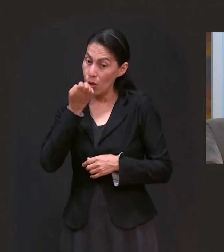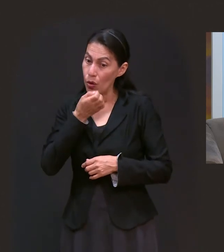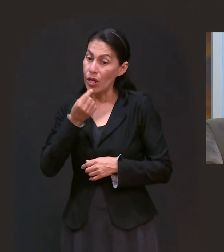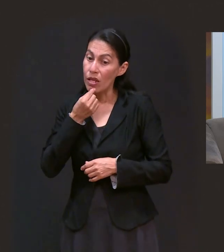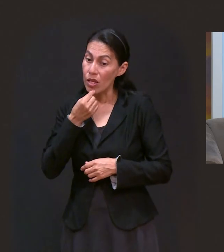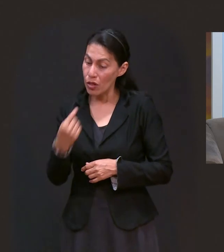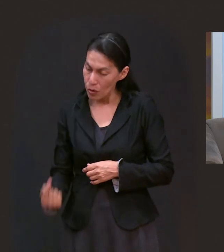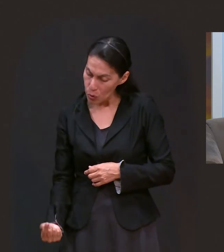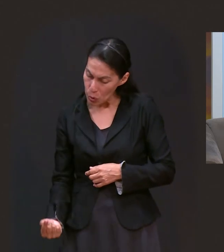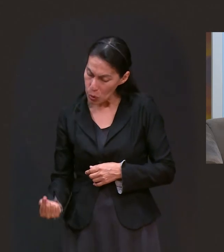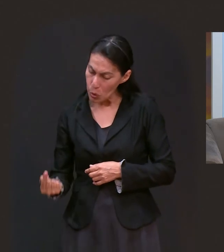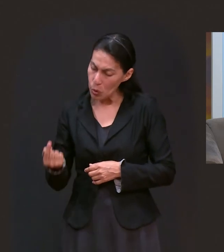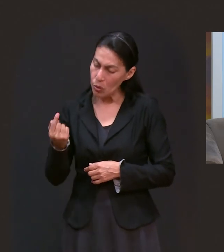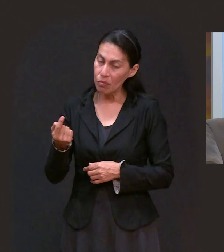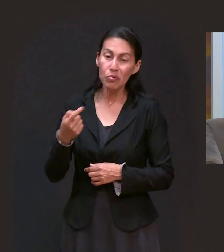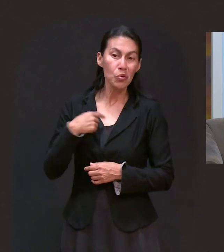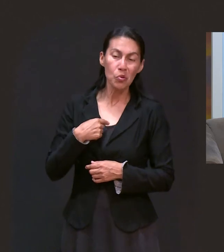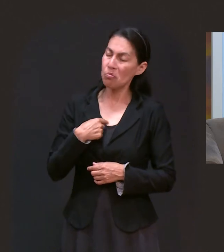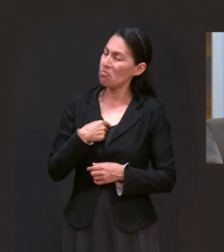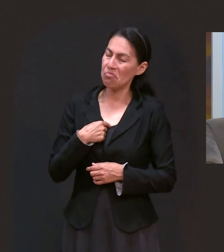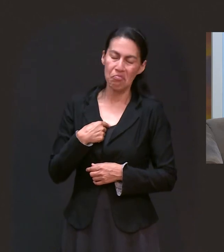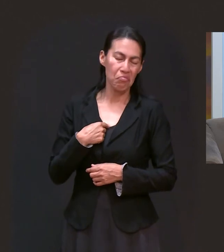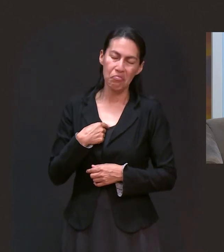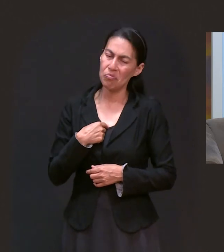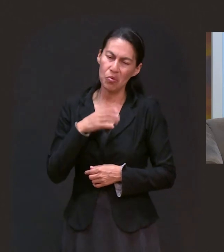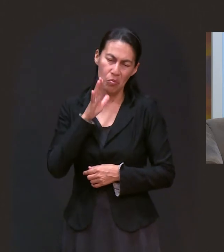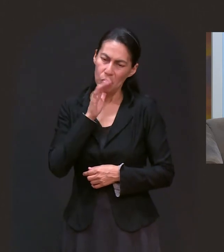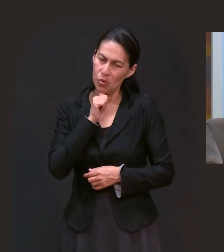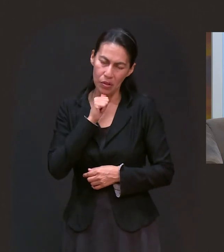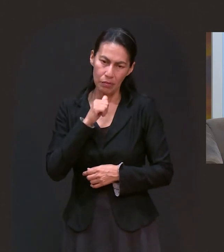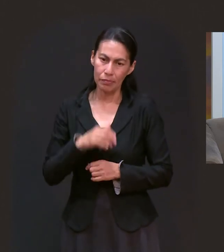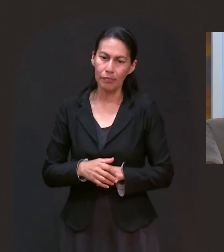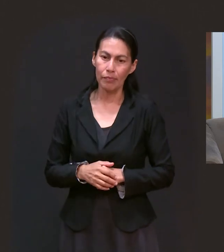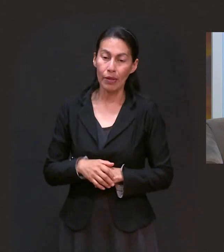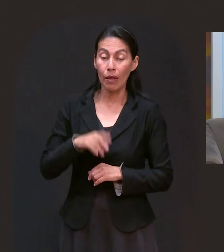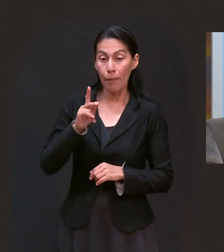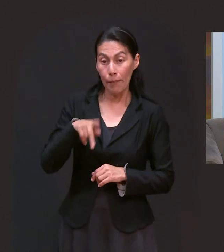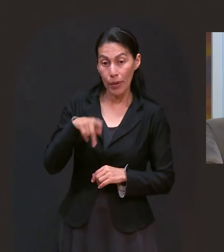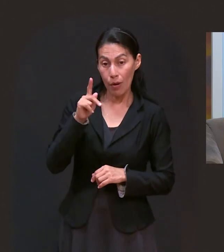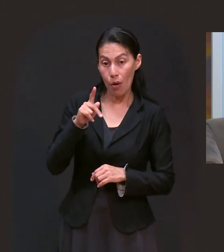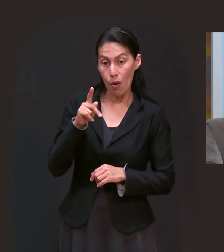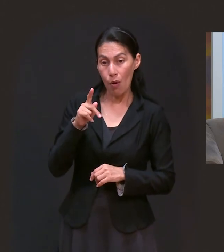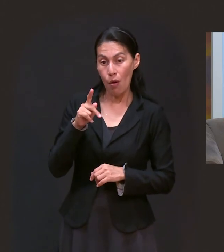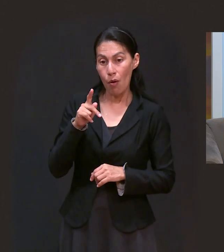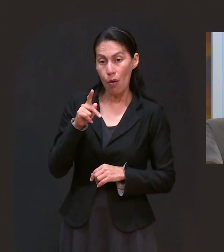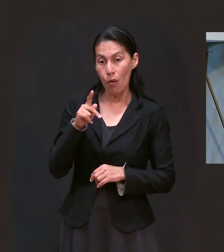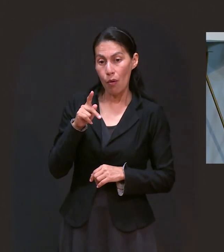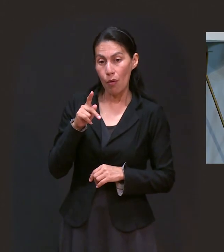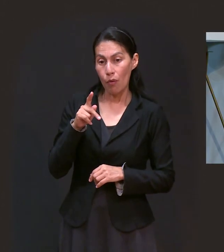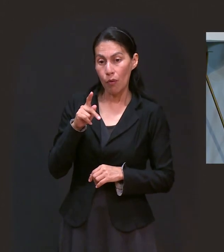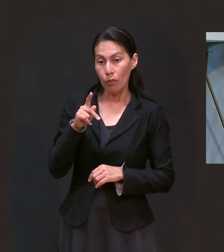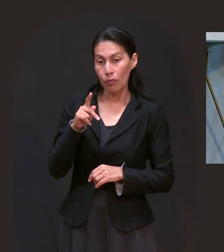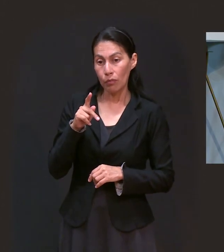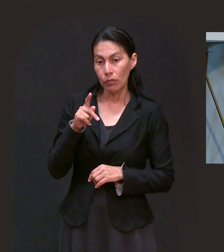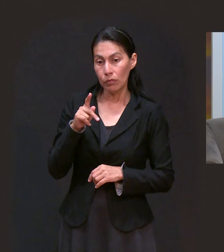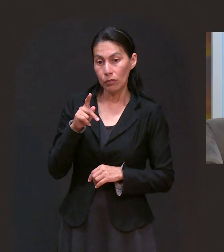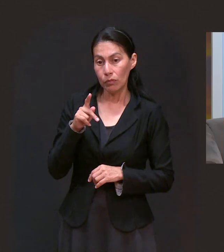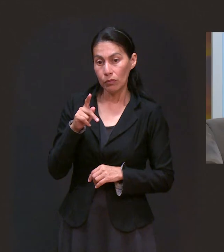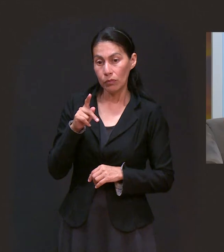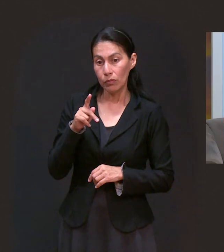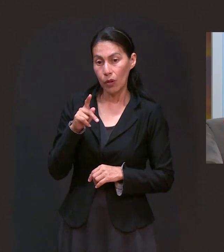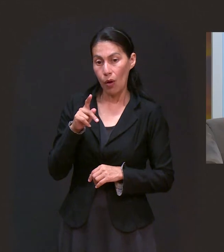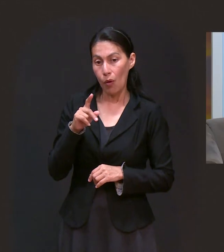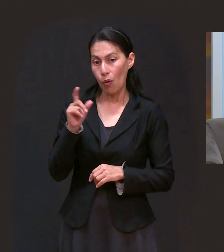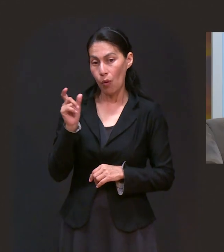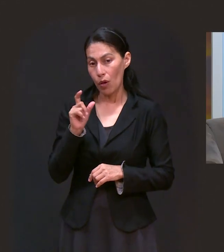que el estudio desde pequeño yo no tuve el privilegio de estudiar en un colegio adventista tan temprano pero en mis últimos